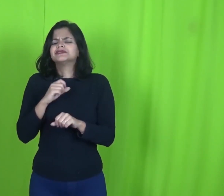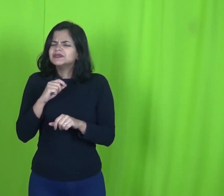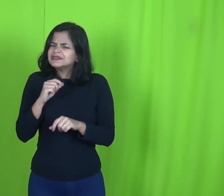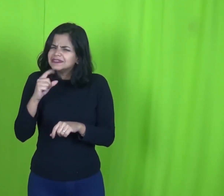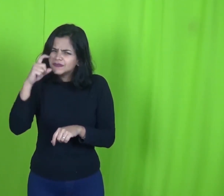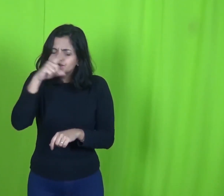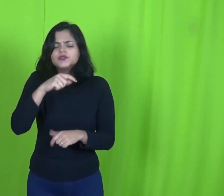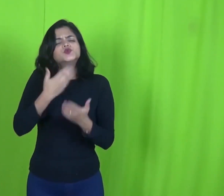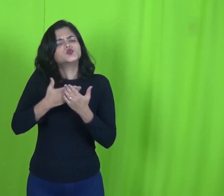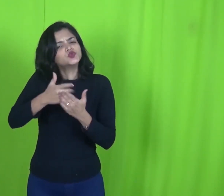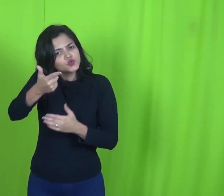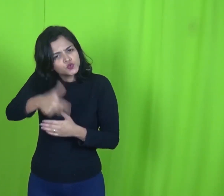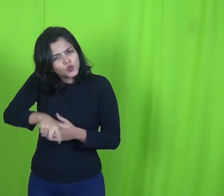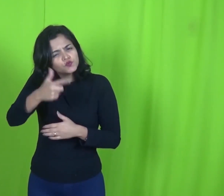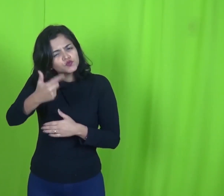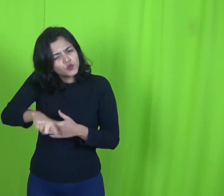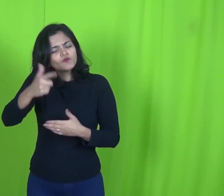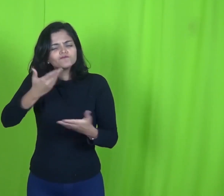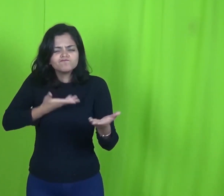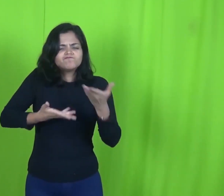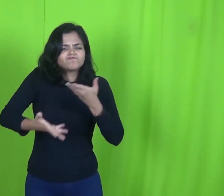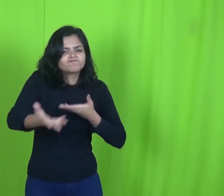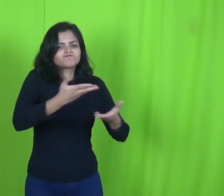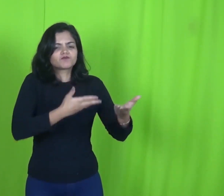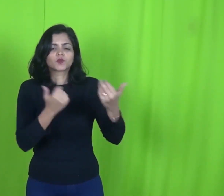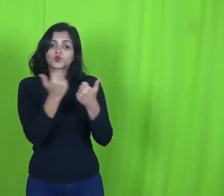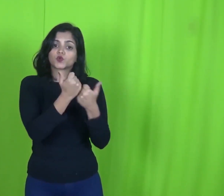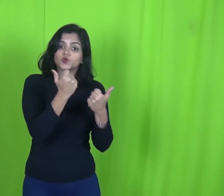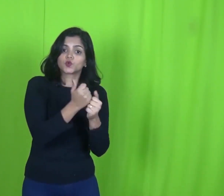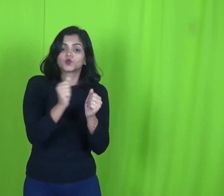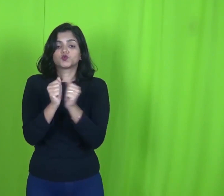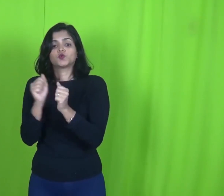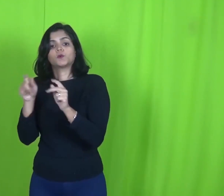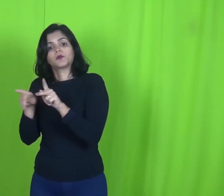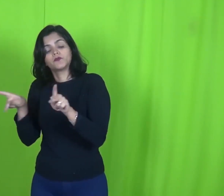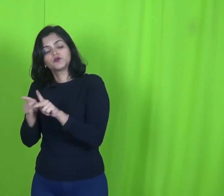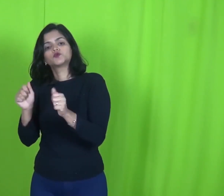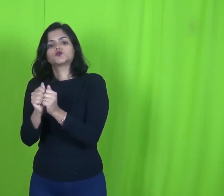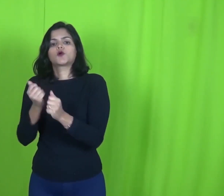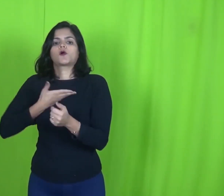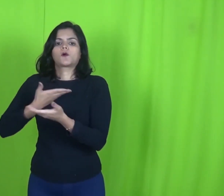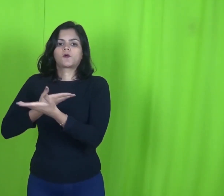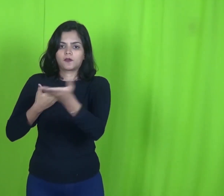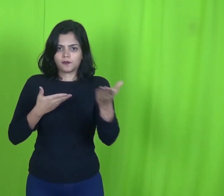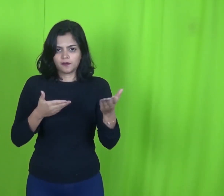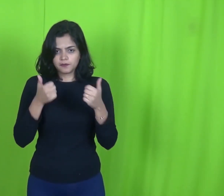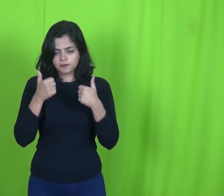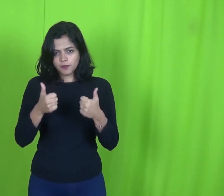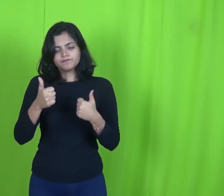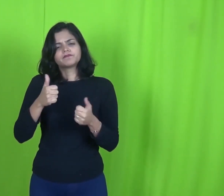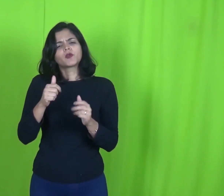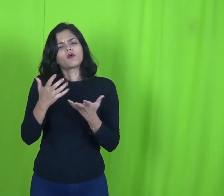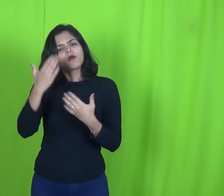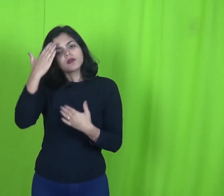dessa disciplina. Se acharam difícil, estudem, interajam com os professores, com o tutor.